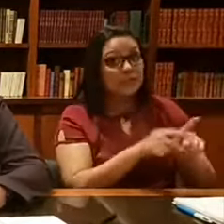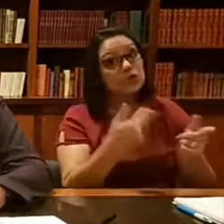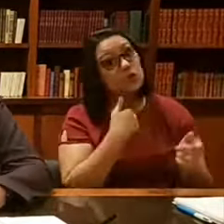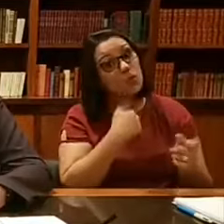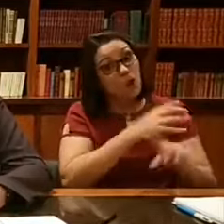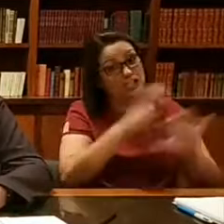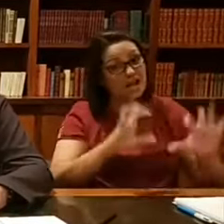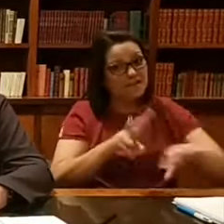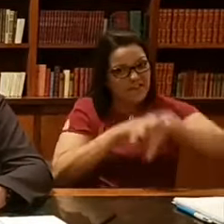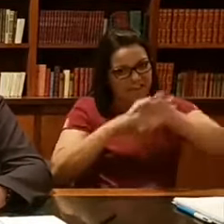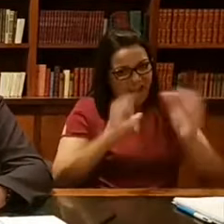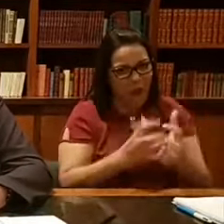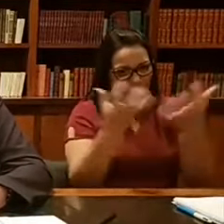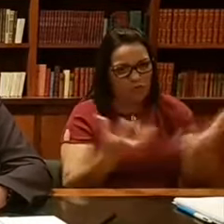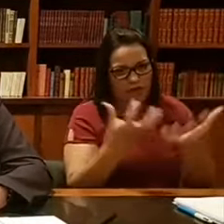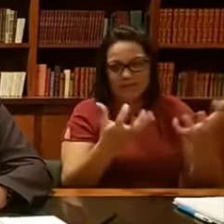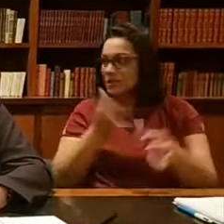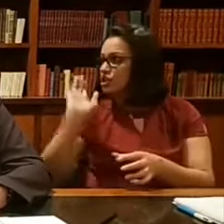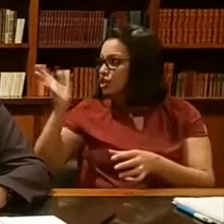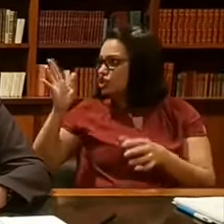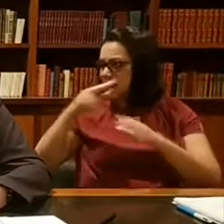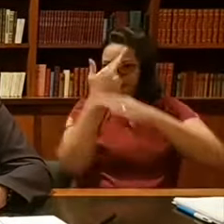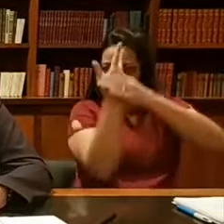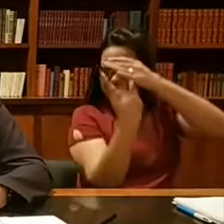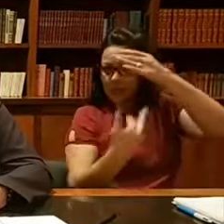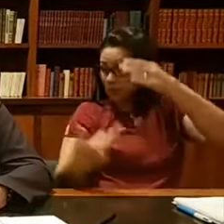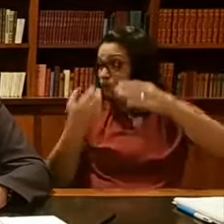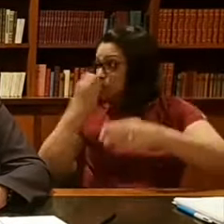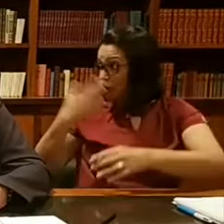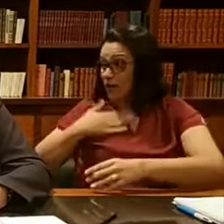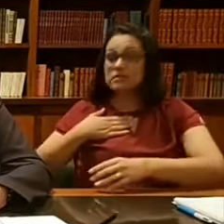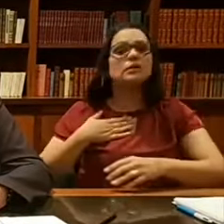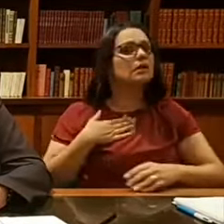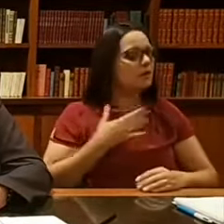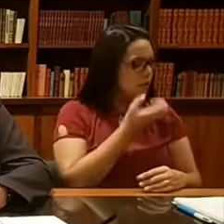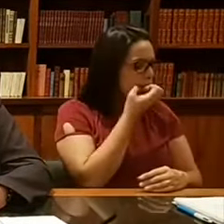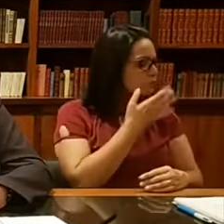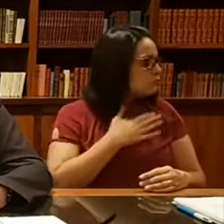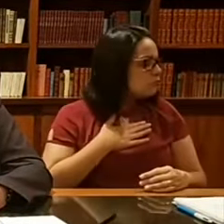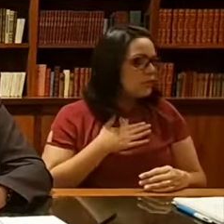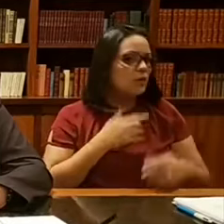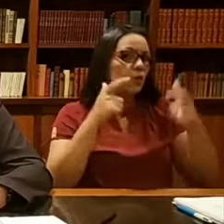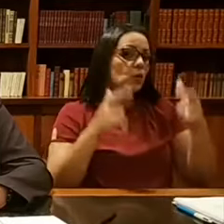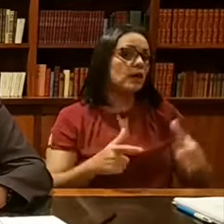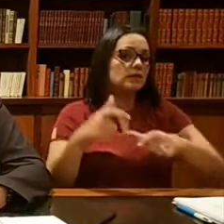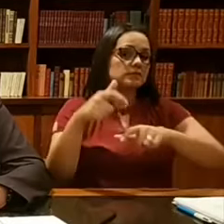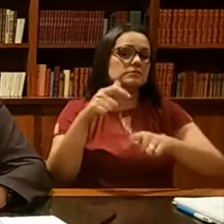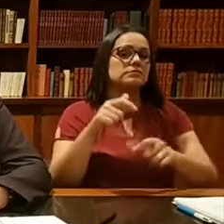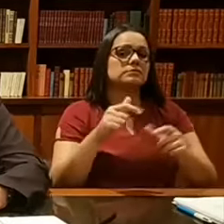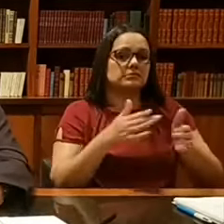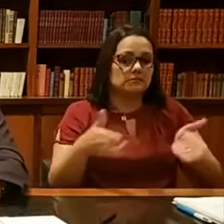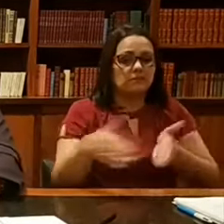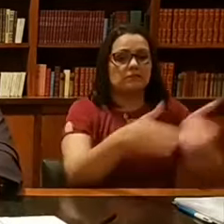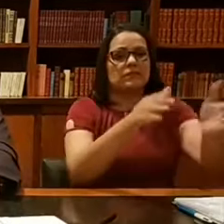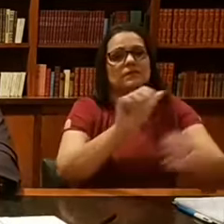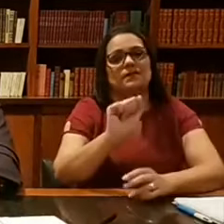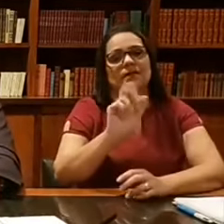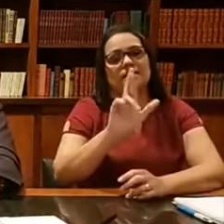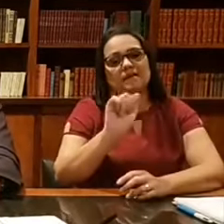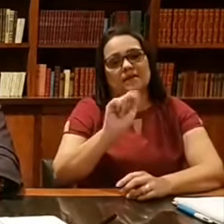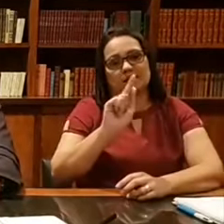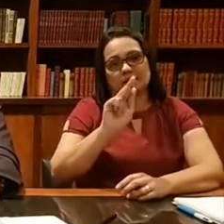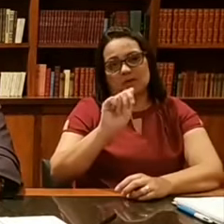certo? Já praticou mergulho, não? Já. Gosta? Gosto muito. Praticou onde? No Araguaia. A gente, quando eu era pequeno, a